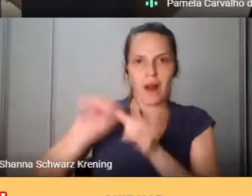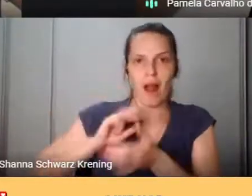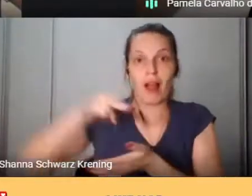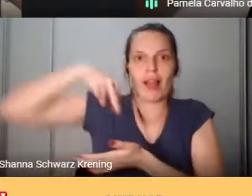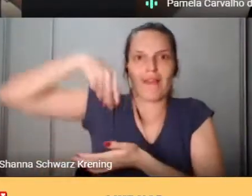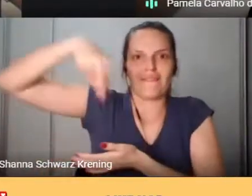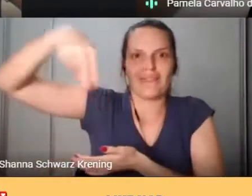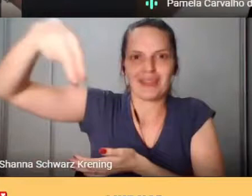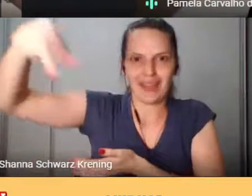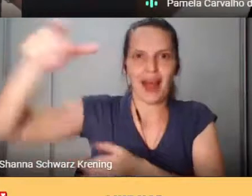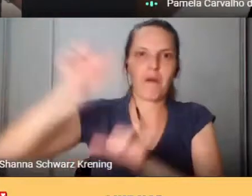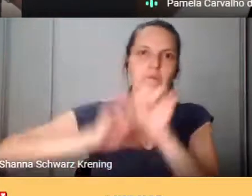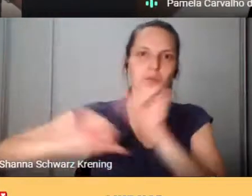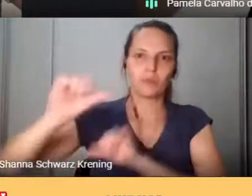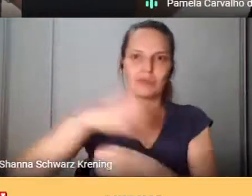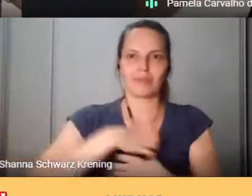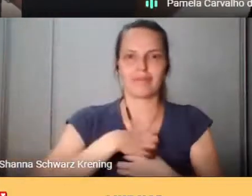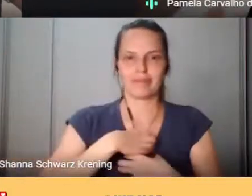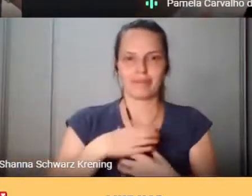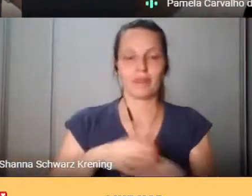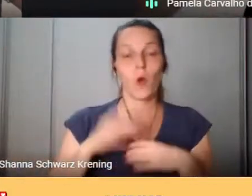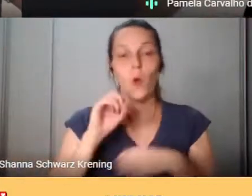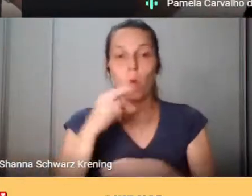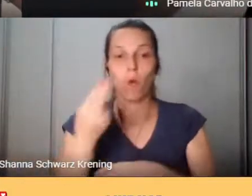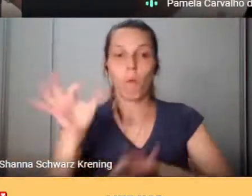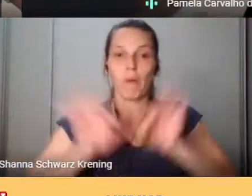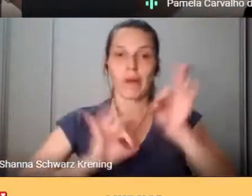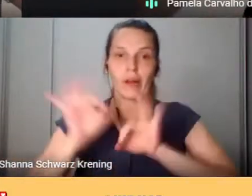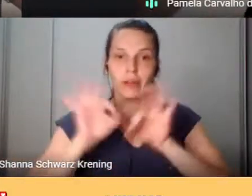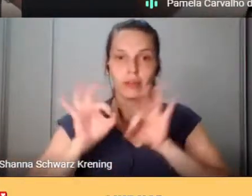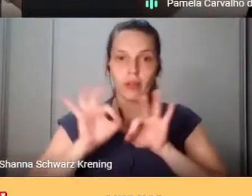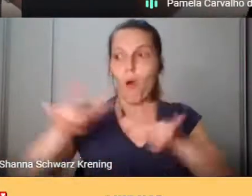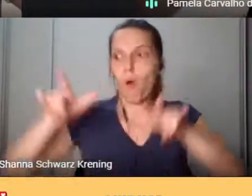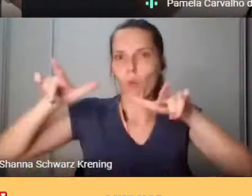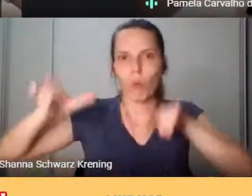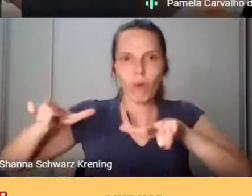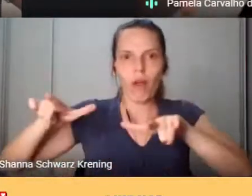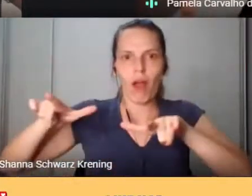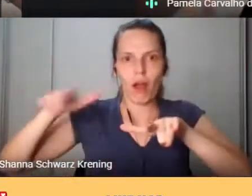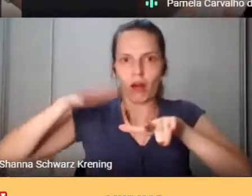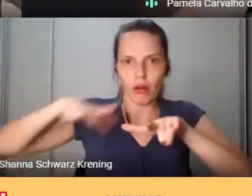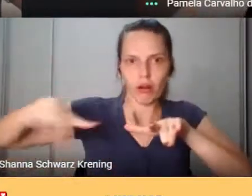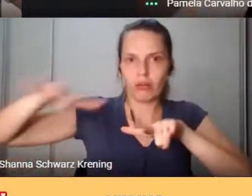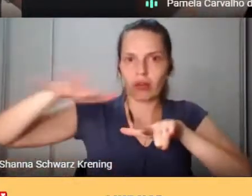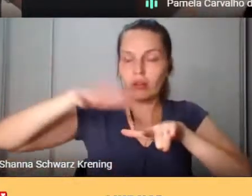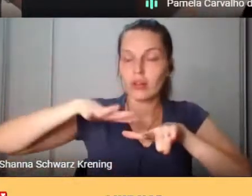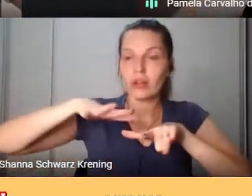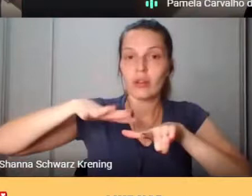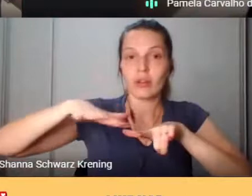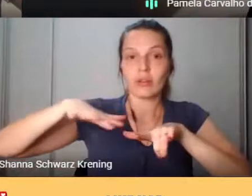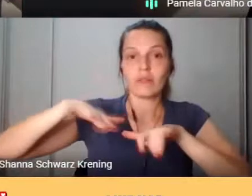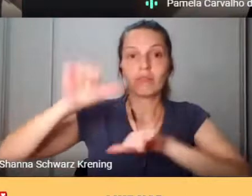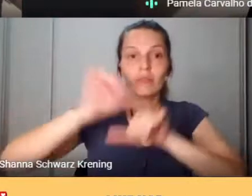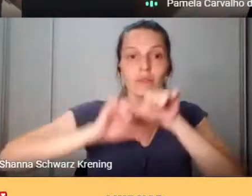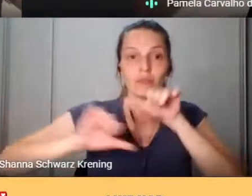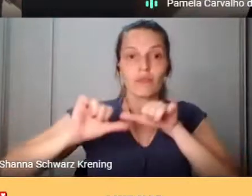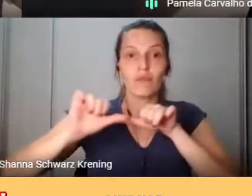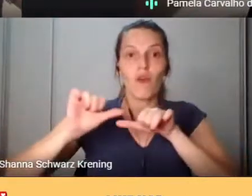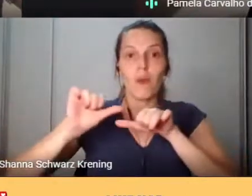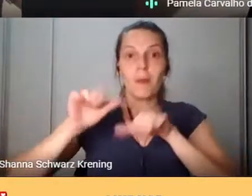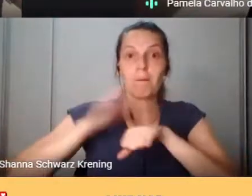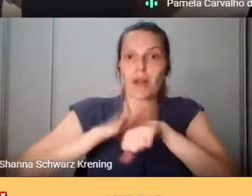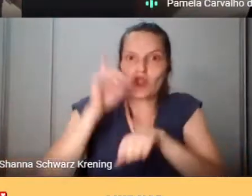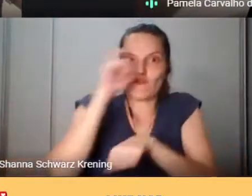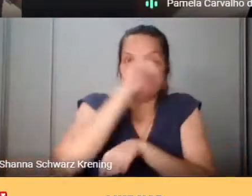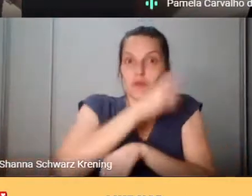organizar um ambiente, né, ou criar um jeito de que dificulte o meu acesso, que a minha disponibilidade para aquilo